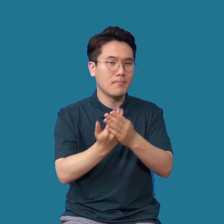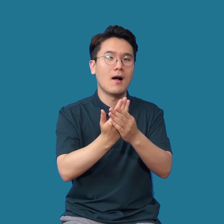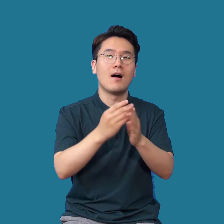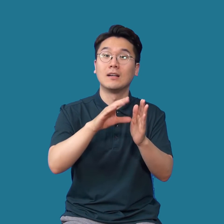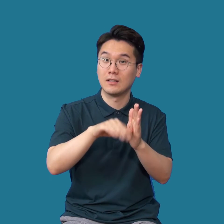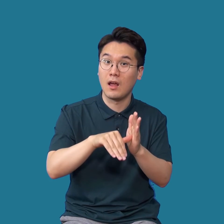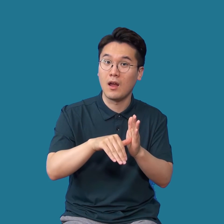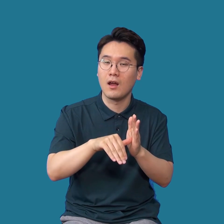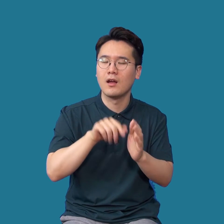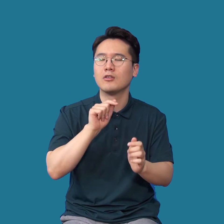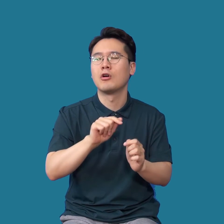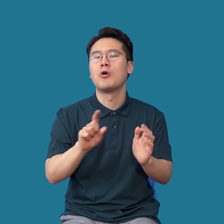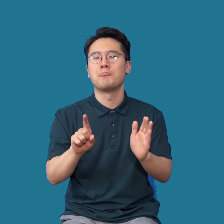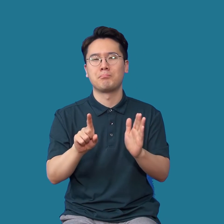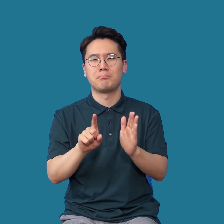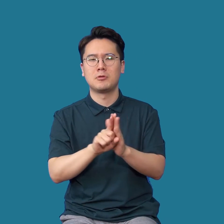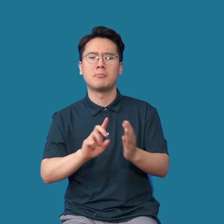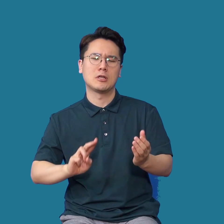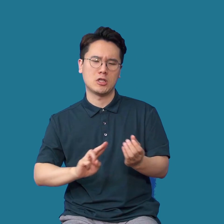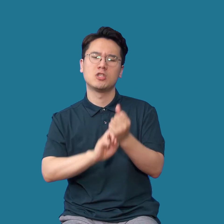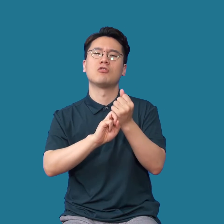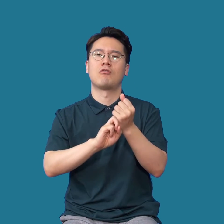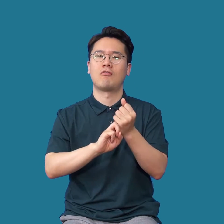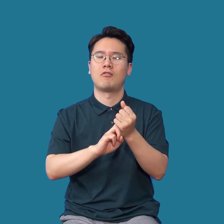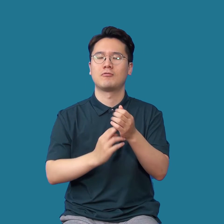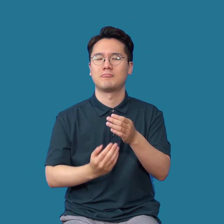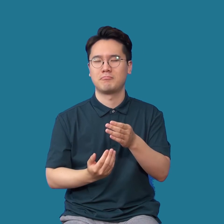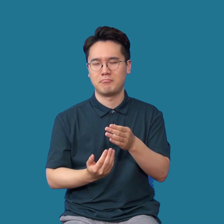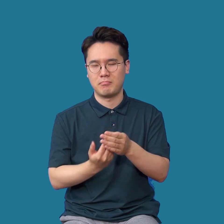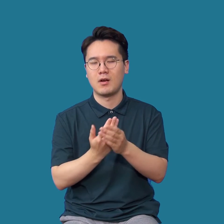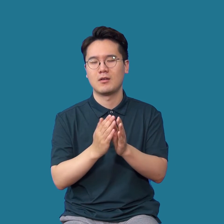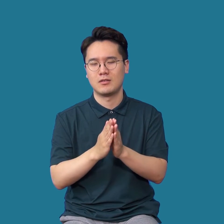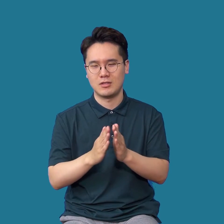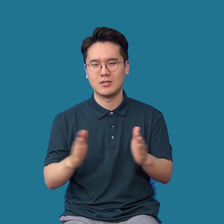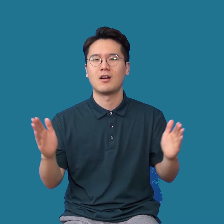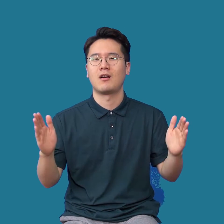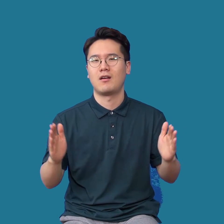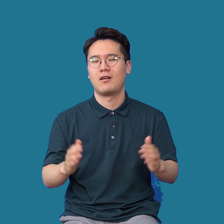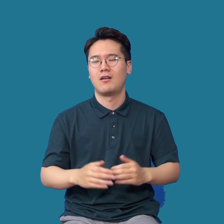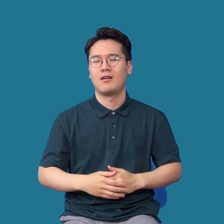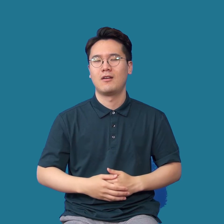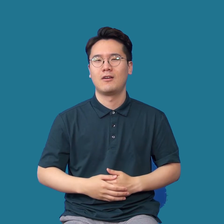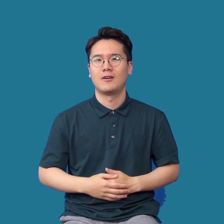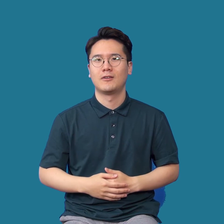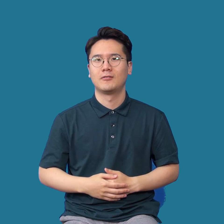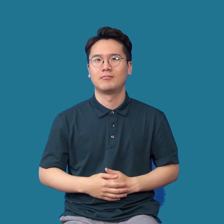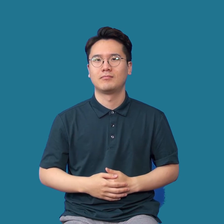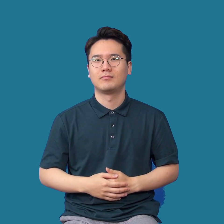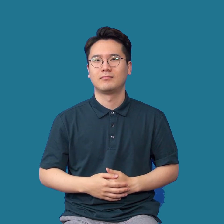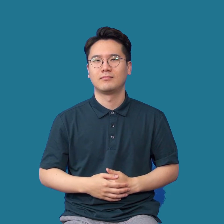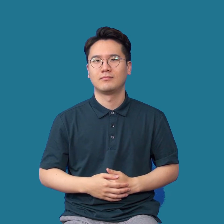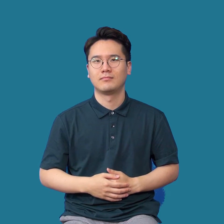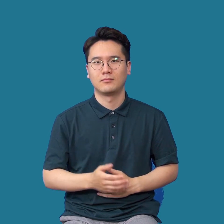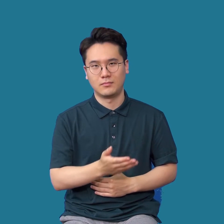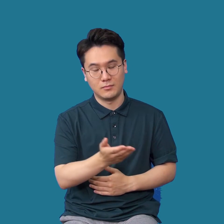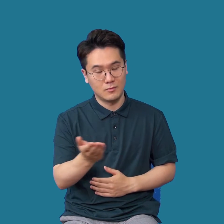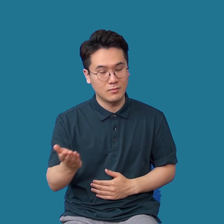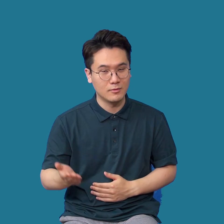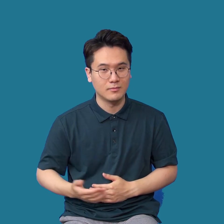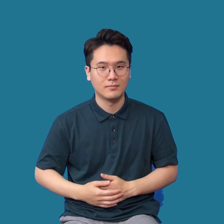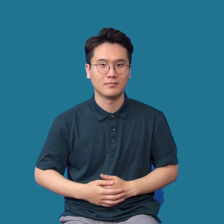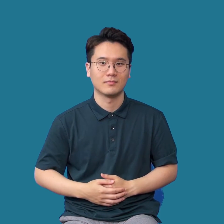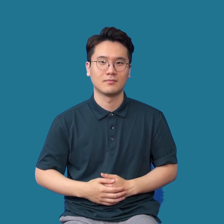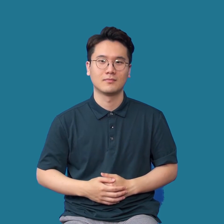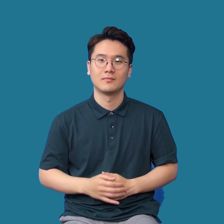바로 믿음의 기적이 일어나는 순간이었다고 그렇게 간증을 했습니다. 여러분,